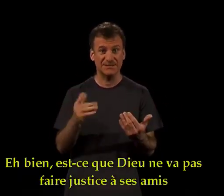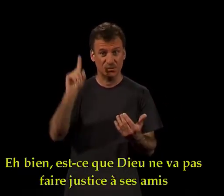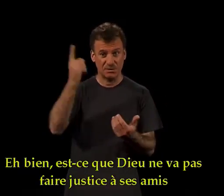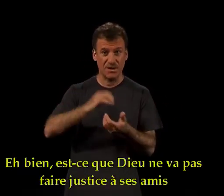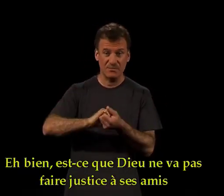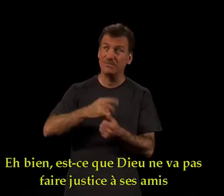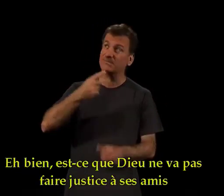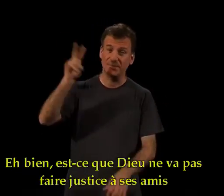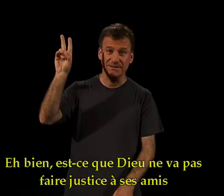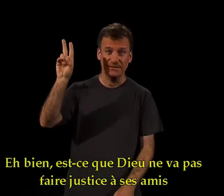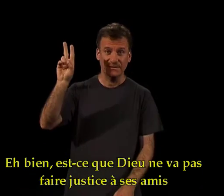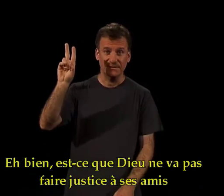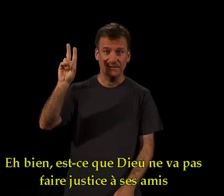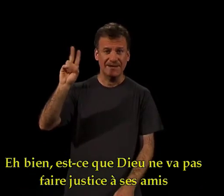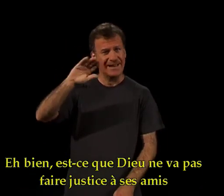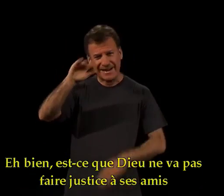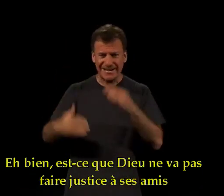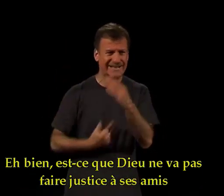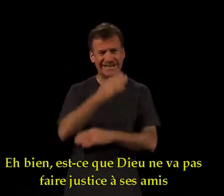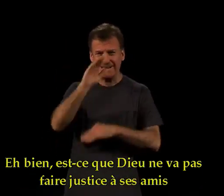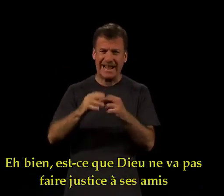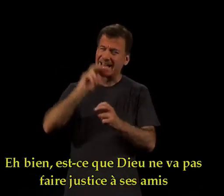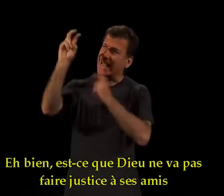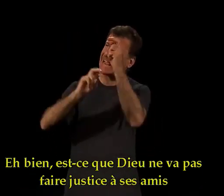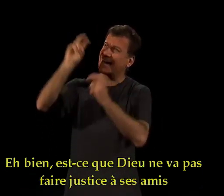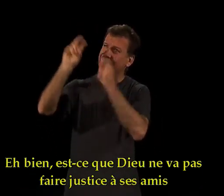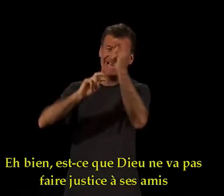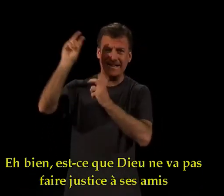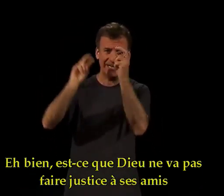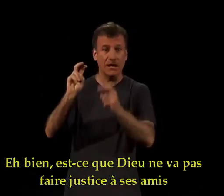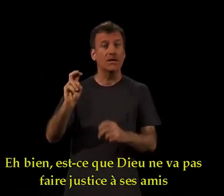Et bien, est-ce que Dieu ne va pas faire justice à ses amis qui crient vers lui jour et nuit ?